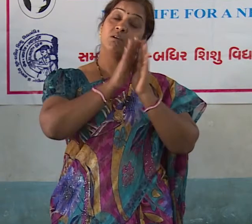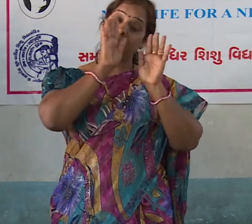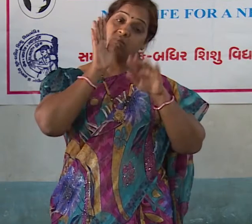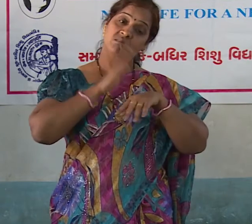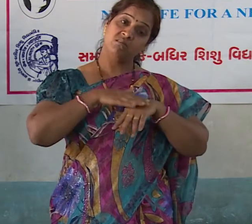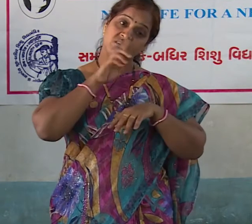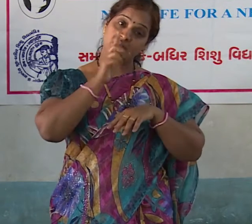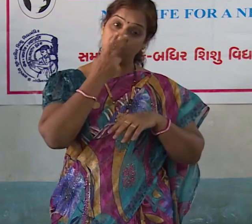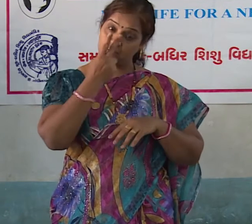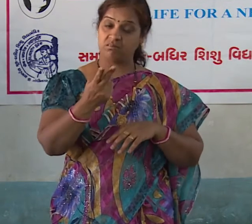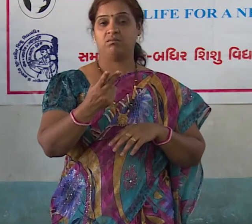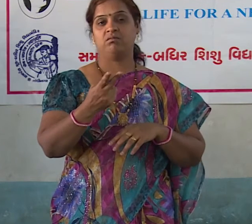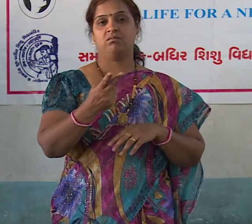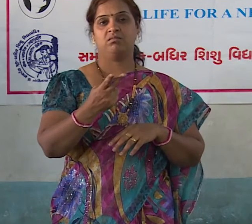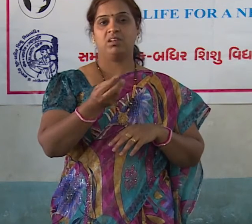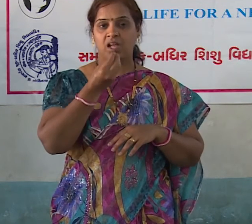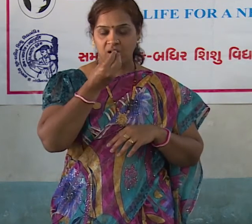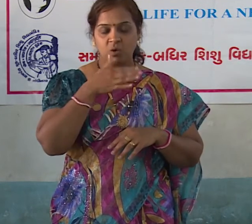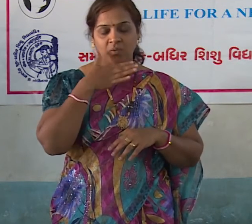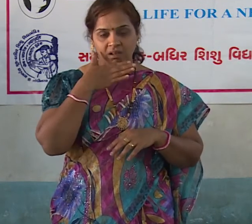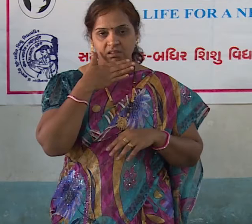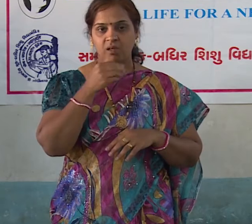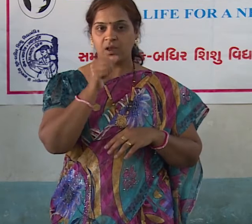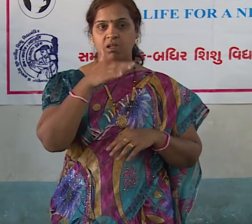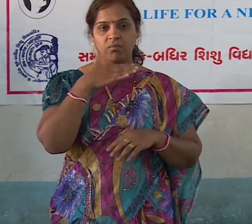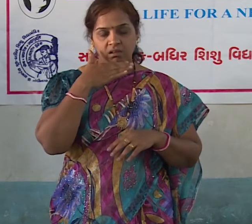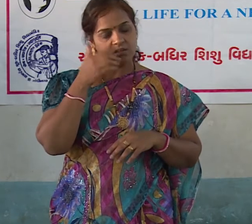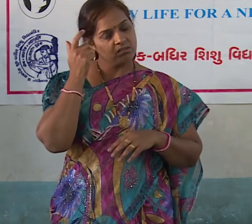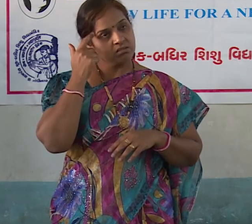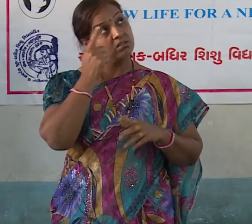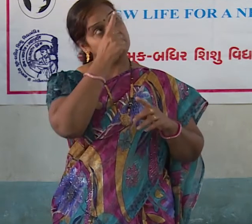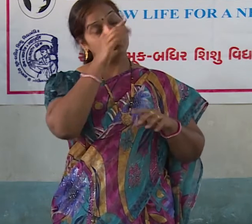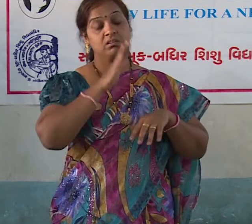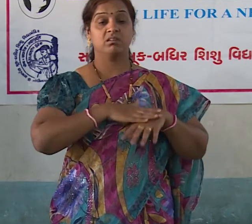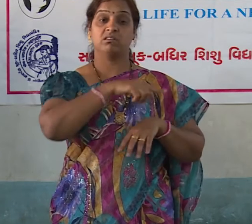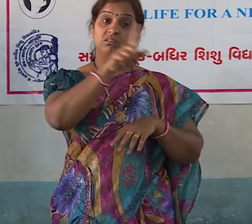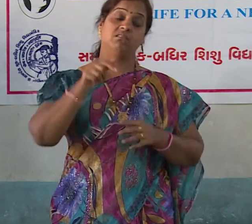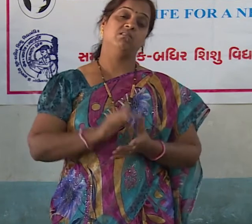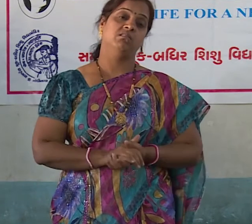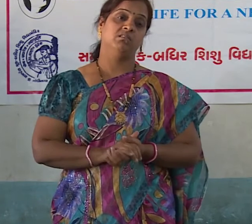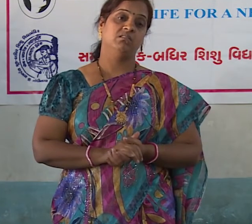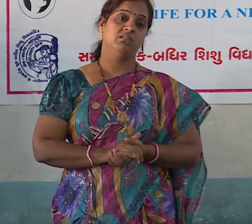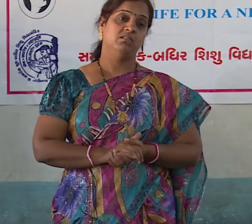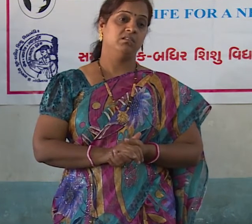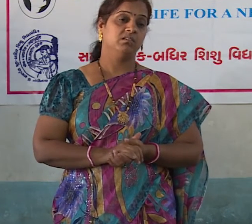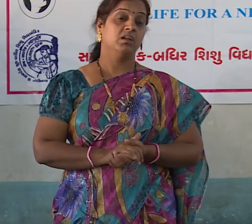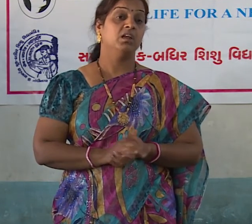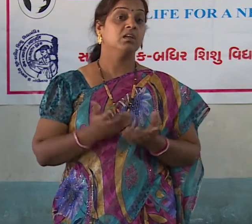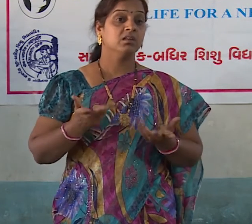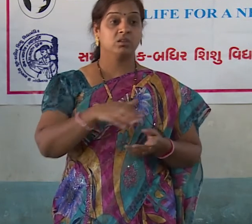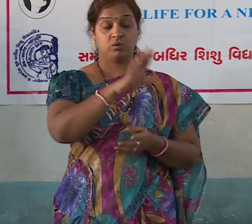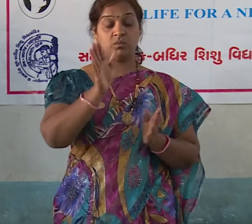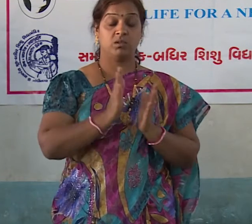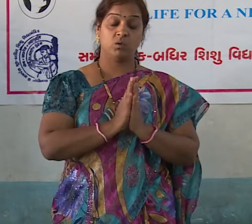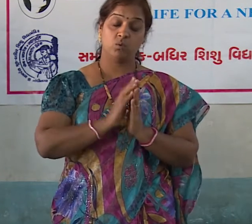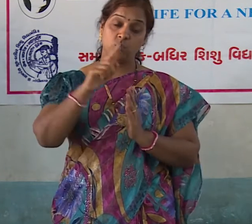फिर भगवान उसका ध्यान रखता कि मेरे बच्चे को तो ये चाहिए, इसके बिगड़ मेरे बिगड़ कोई इनका ध्यान नहीं रखेगा। क्यों? क्योंकि ये तो